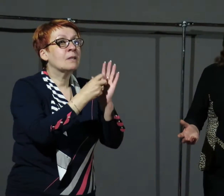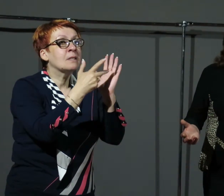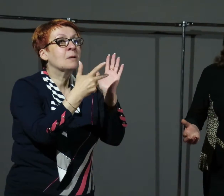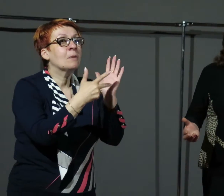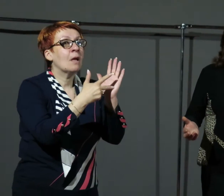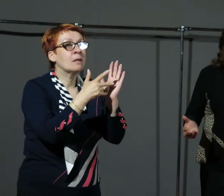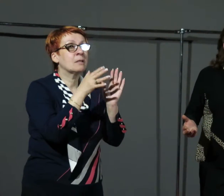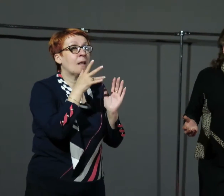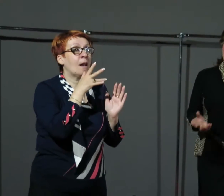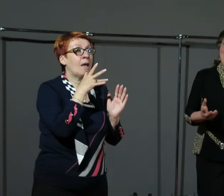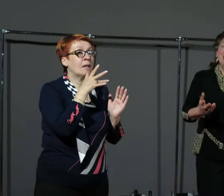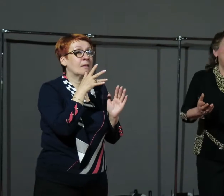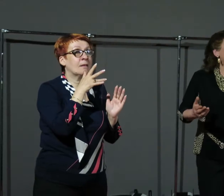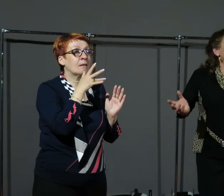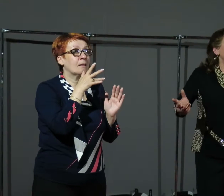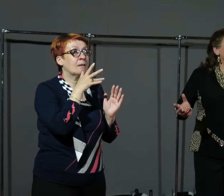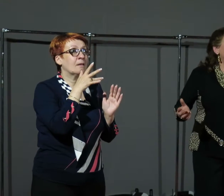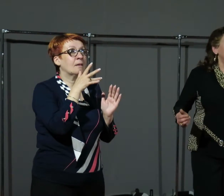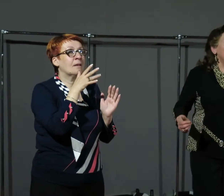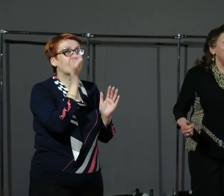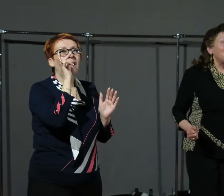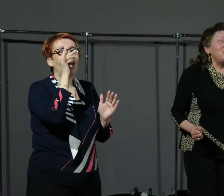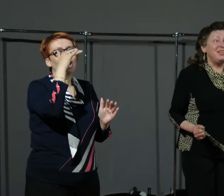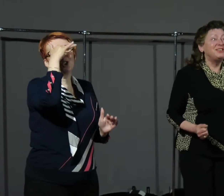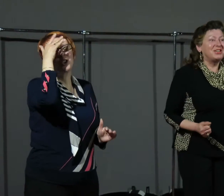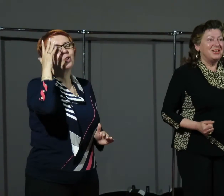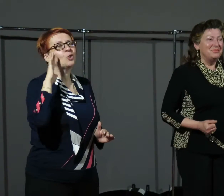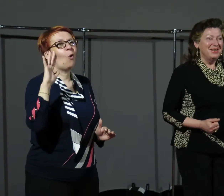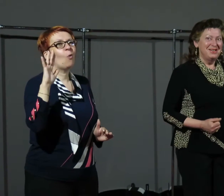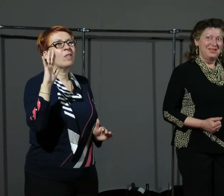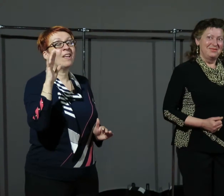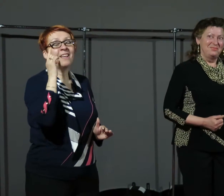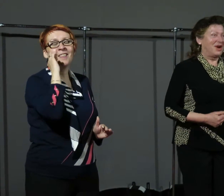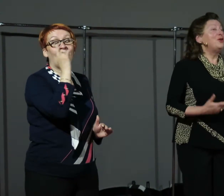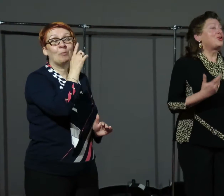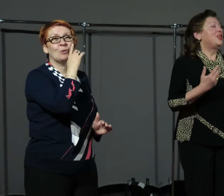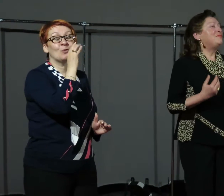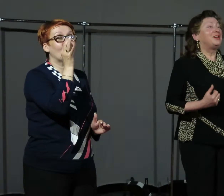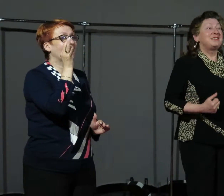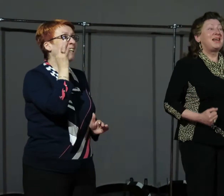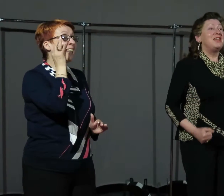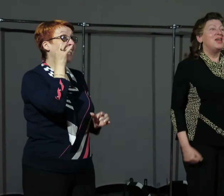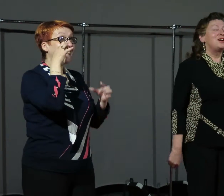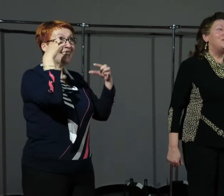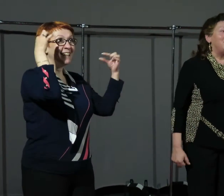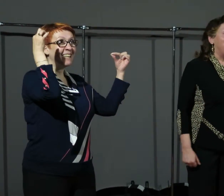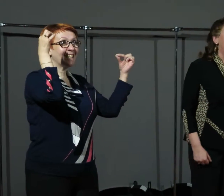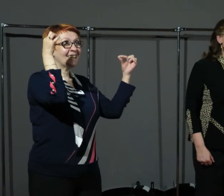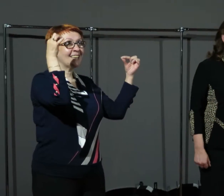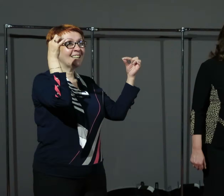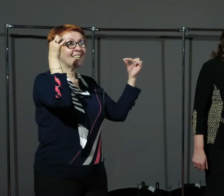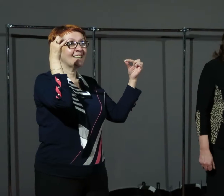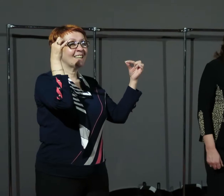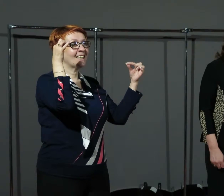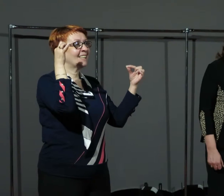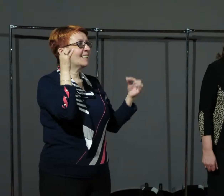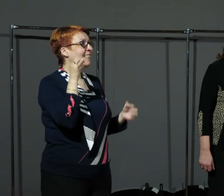лет. Лихая челка над прищуром хитрым, бравурное презрение к войне.